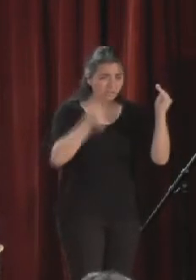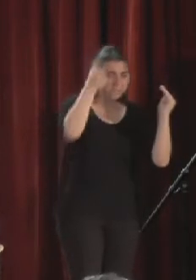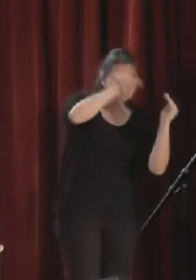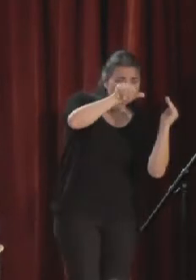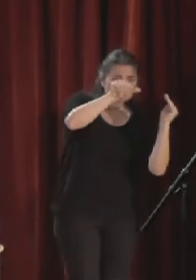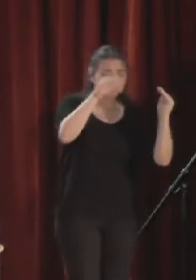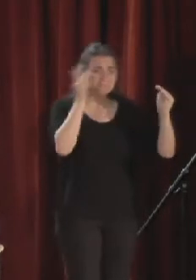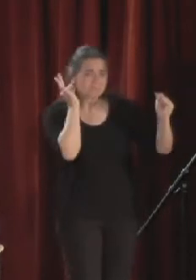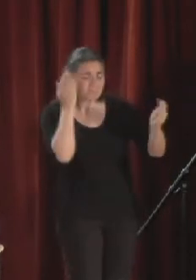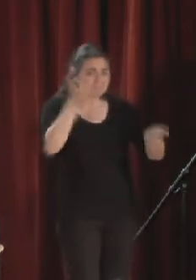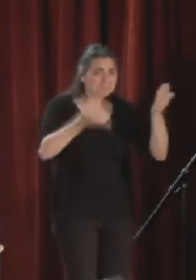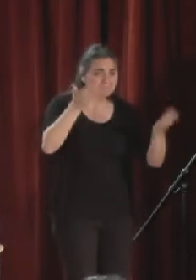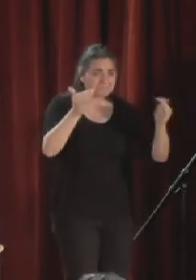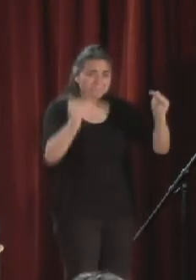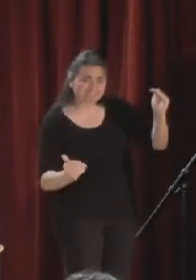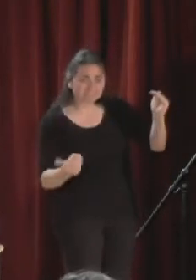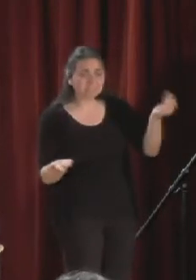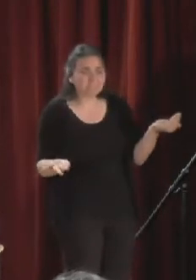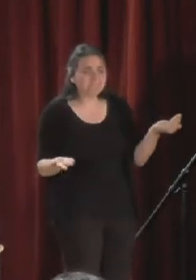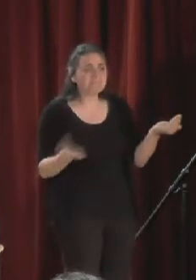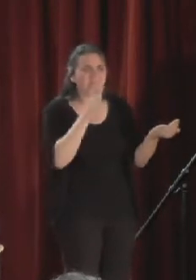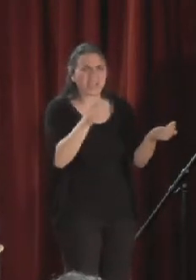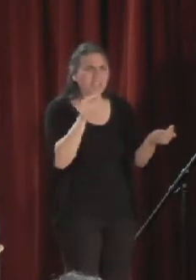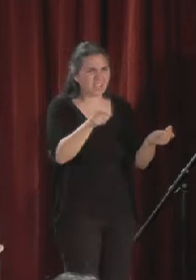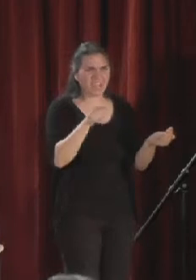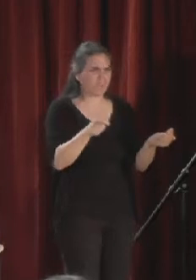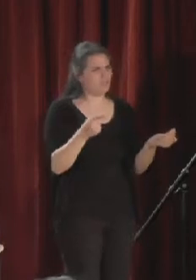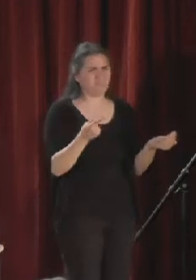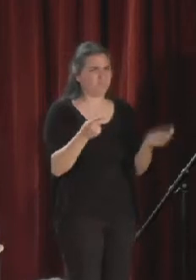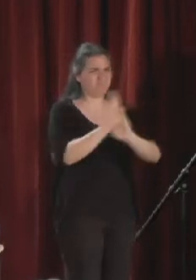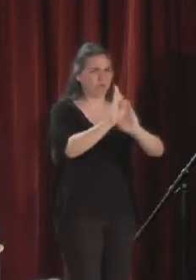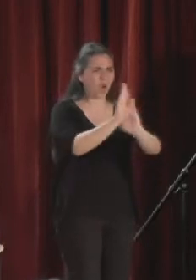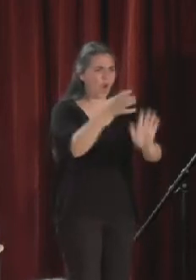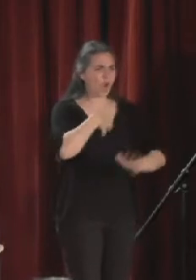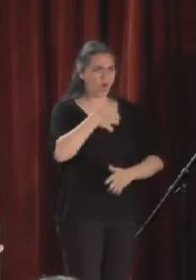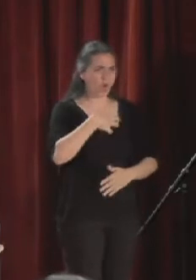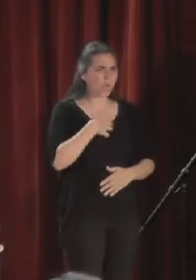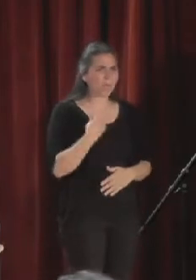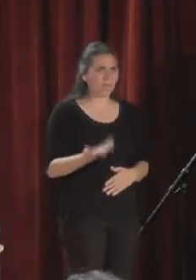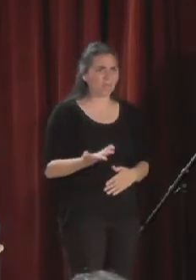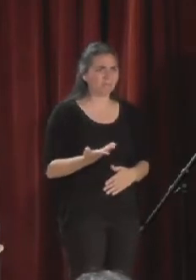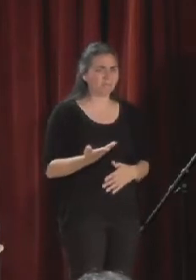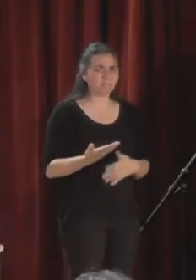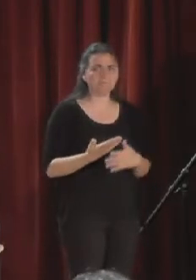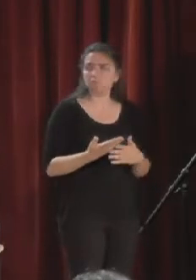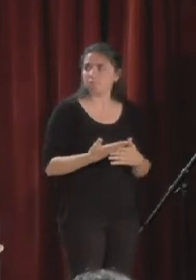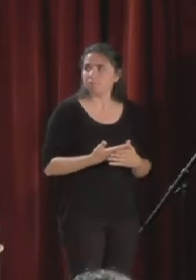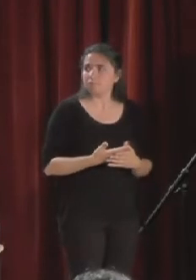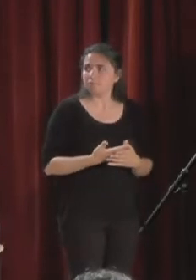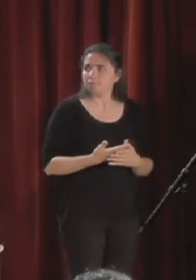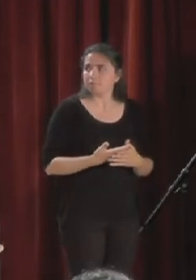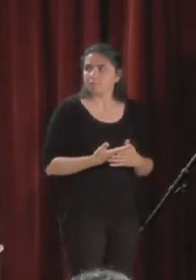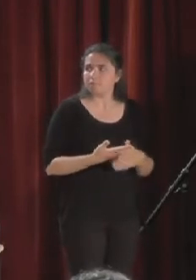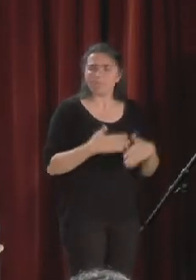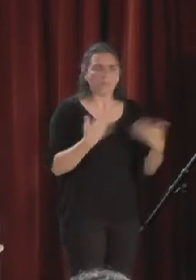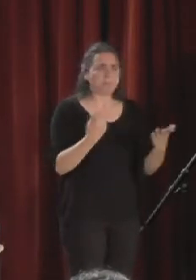É intolerable. Non podemos consentilo. E non nos van decir